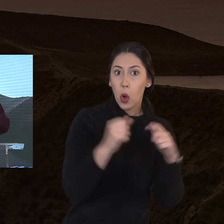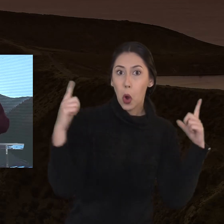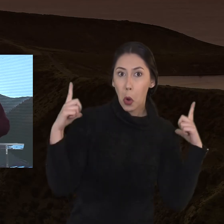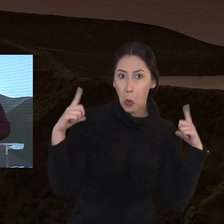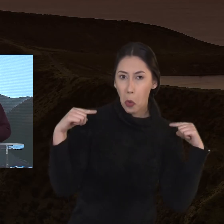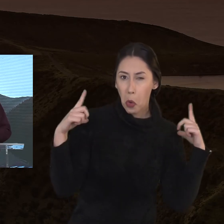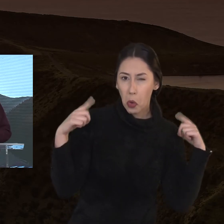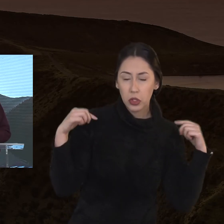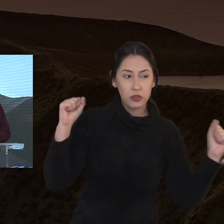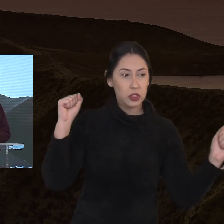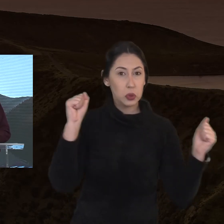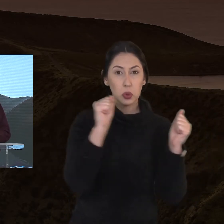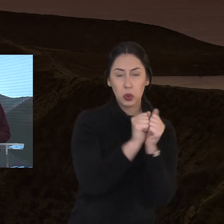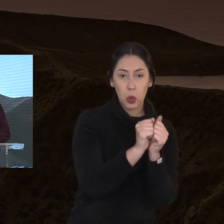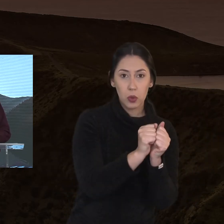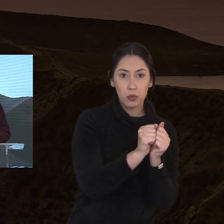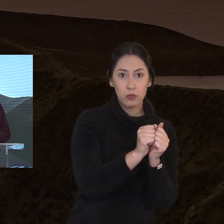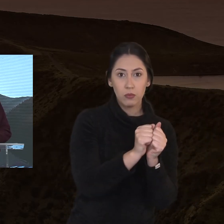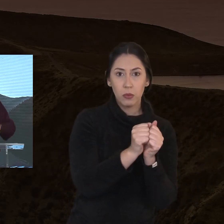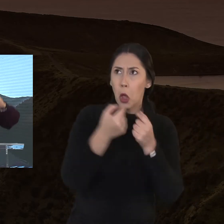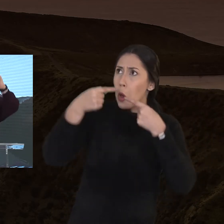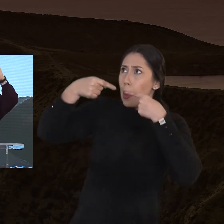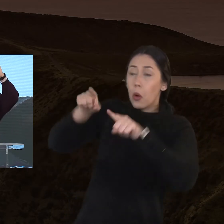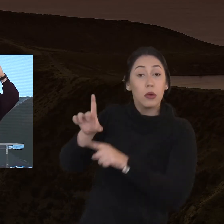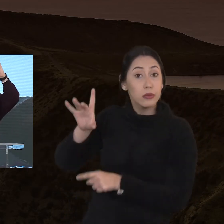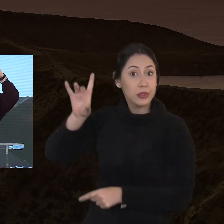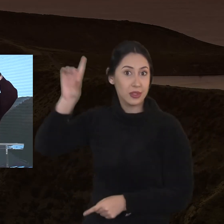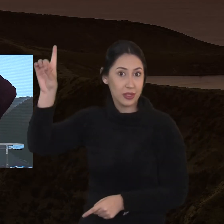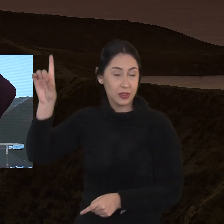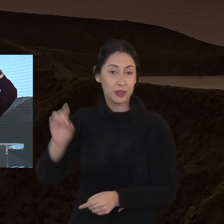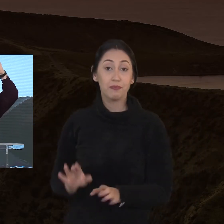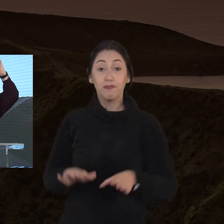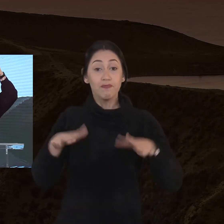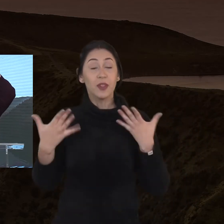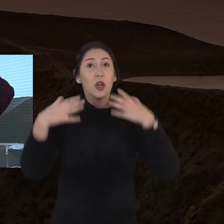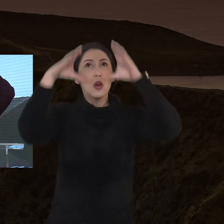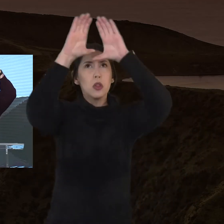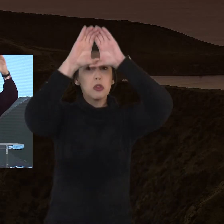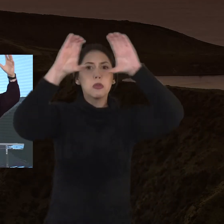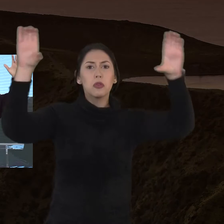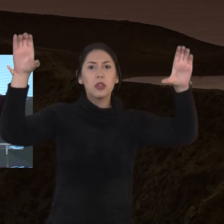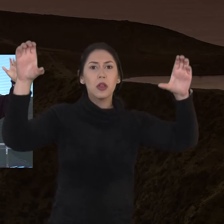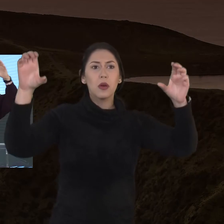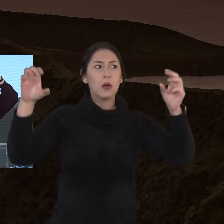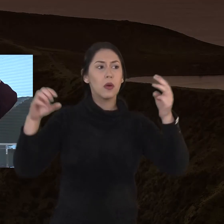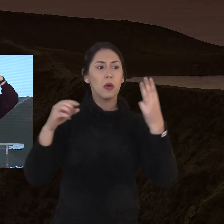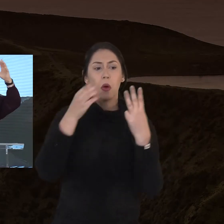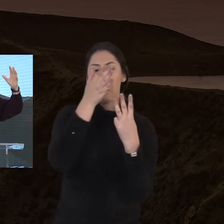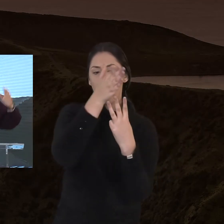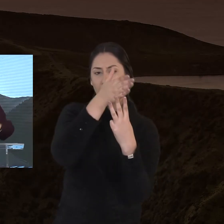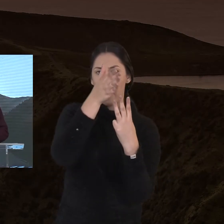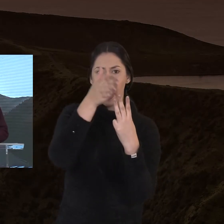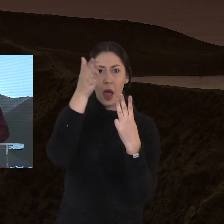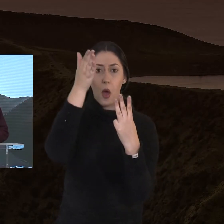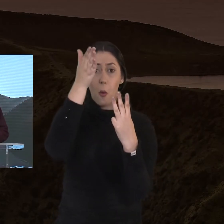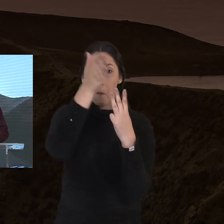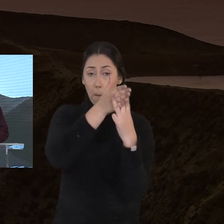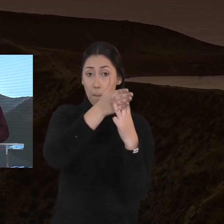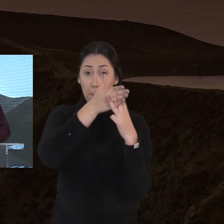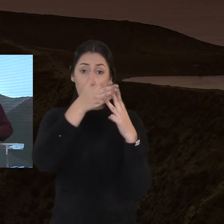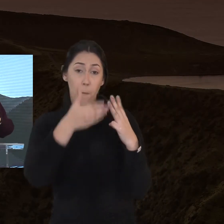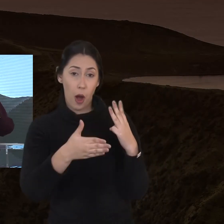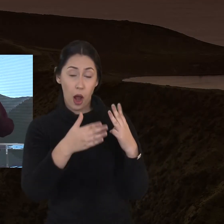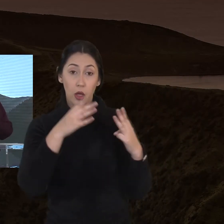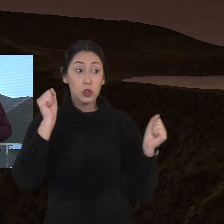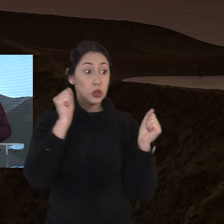irmão pedro explicou já isso uma vez estão no céu os anjos um terço dos anjos se juntam a satanás na sua